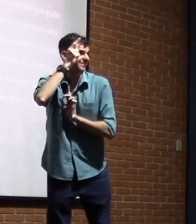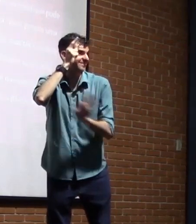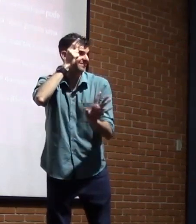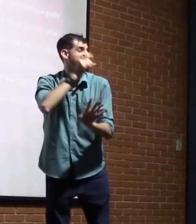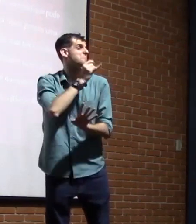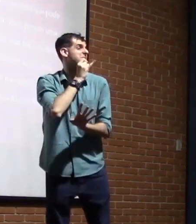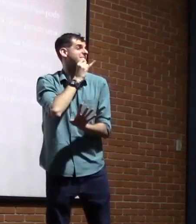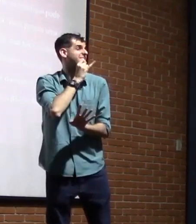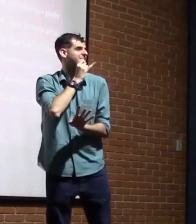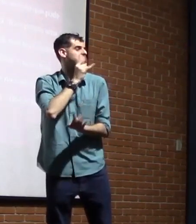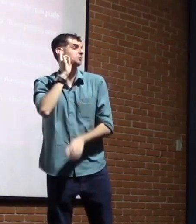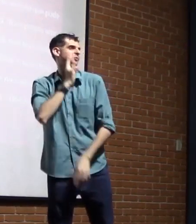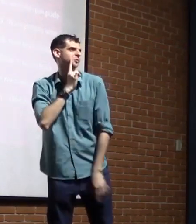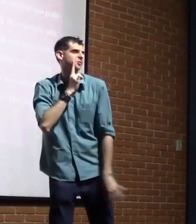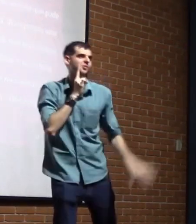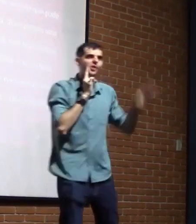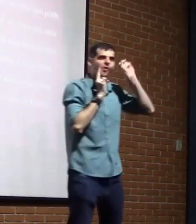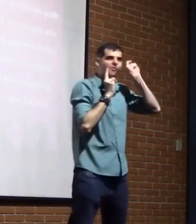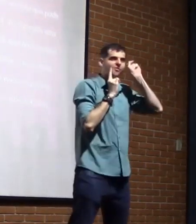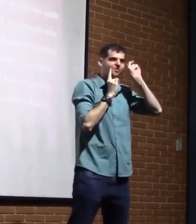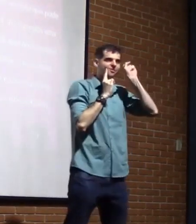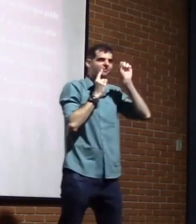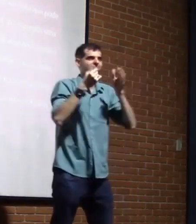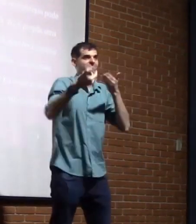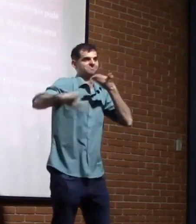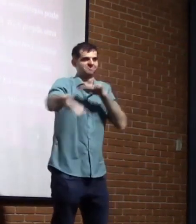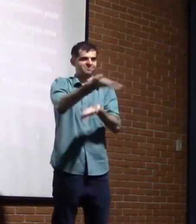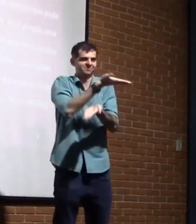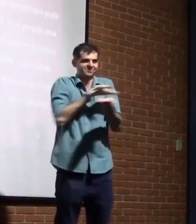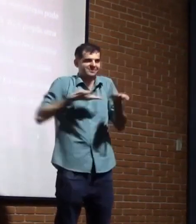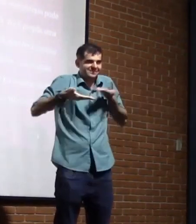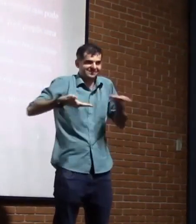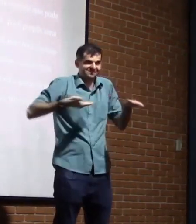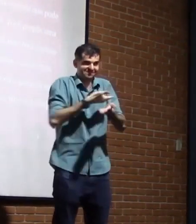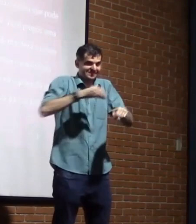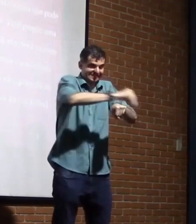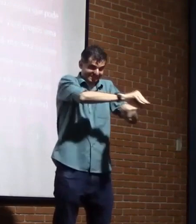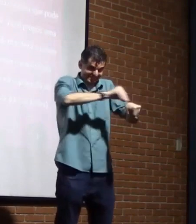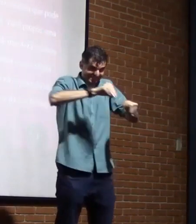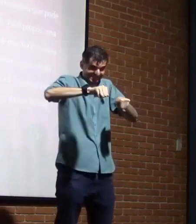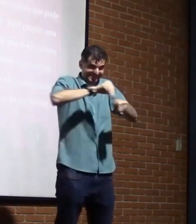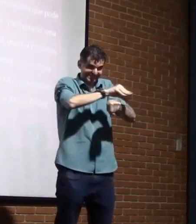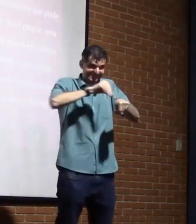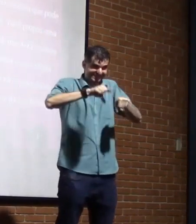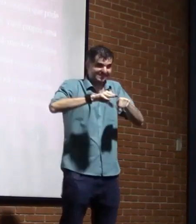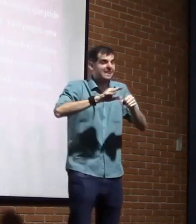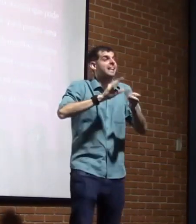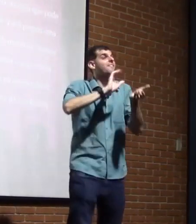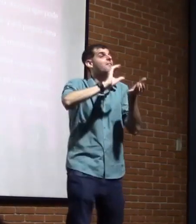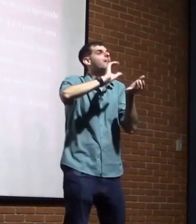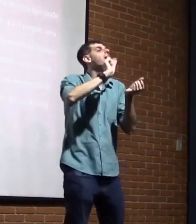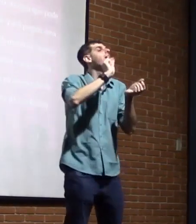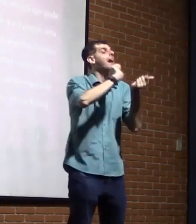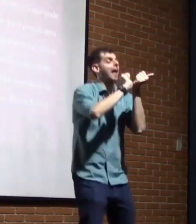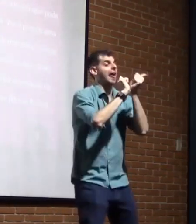cultural. Ele está ali para intermediar essa relação entre o surdo e o ouvinte. Fazer essas relações, essas